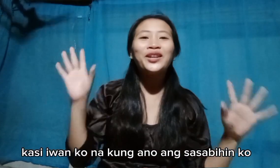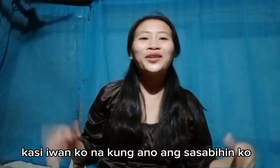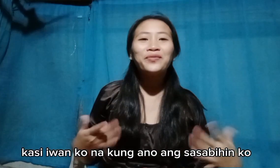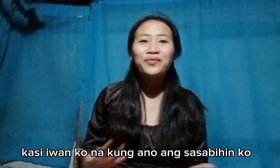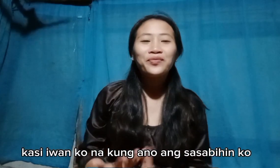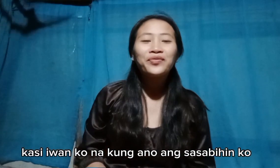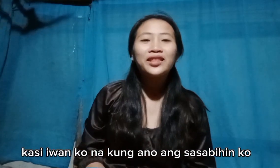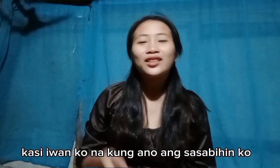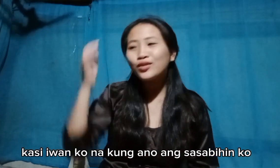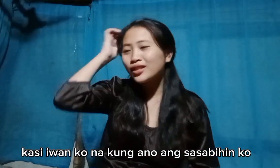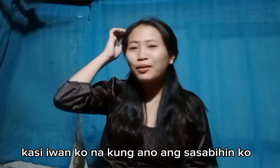actually,